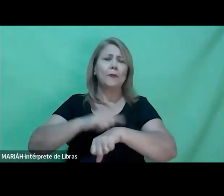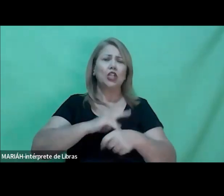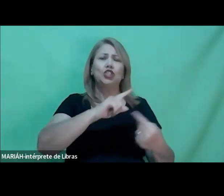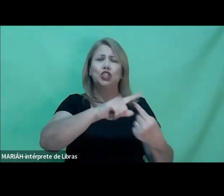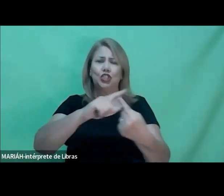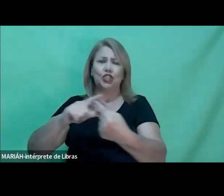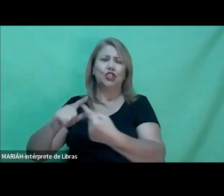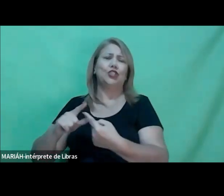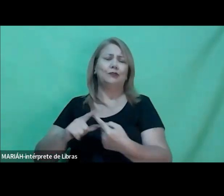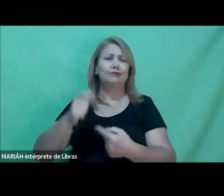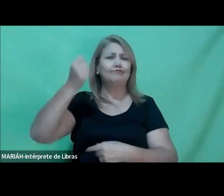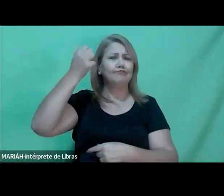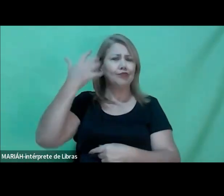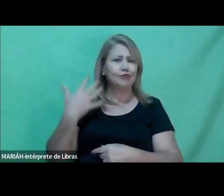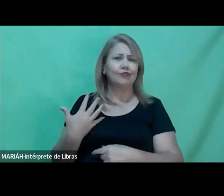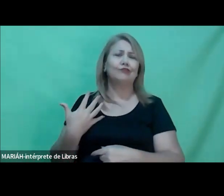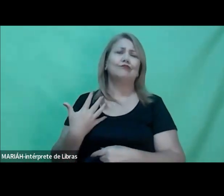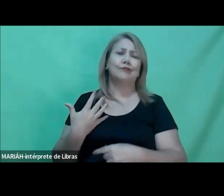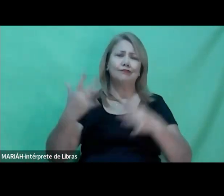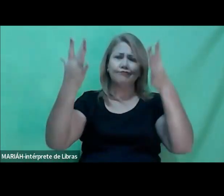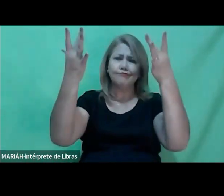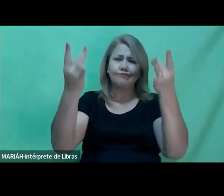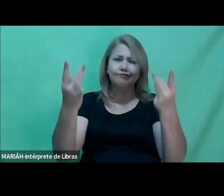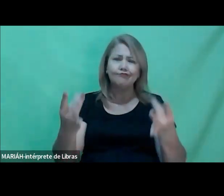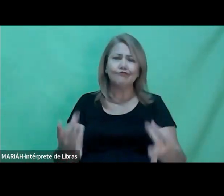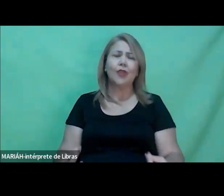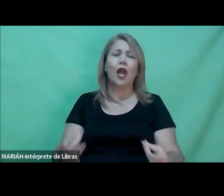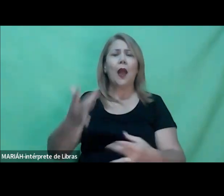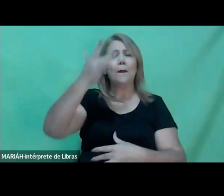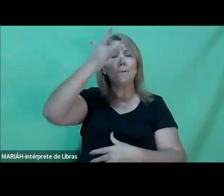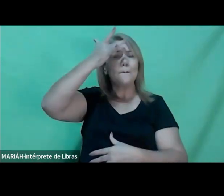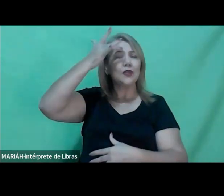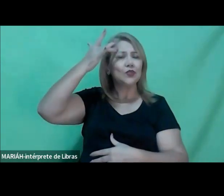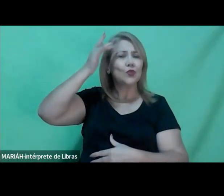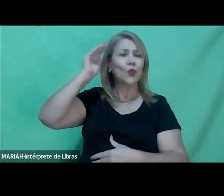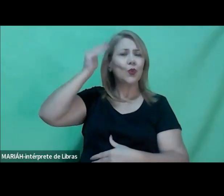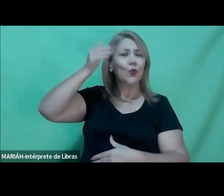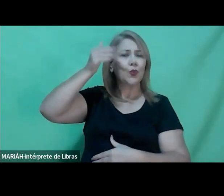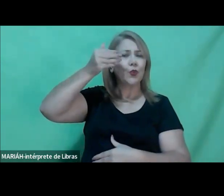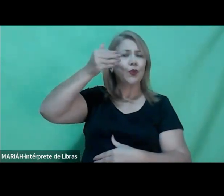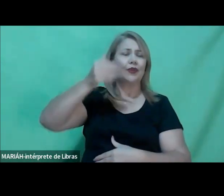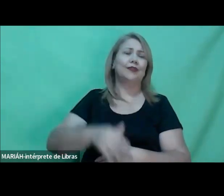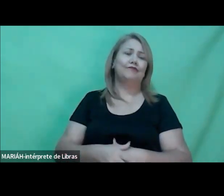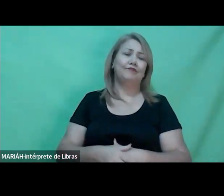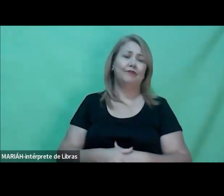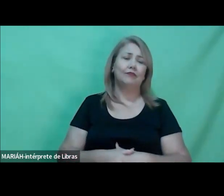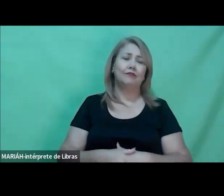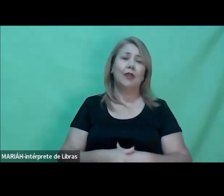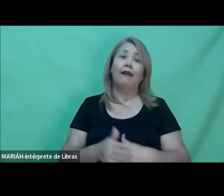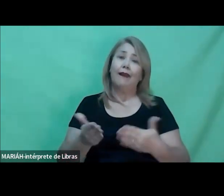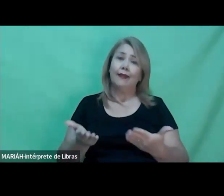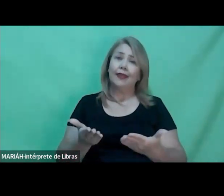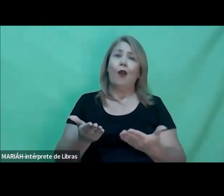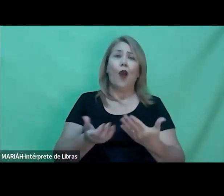sordociega sino desde la puerta poder de escribir por eso Muchos eh guías intérpretes prefieren eh eh muchos